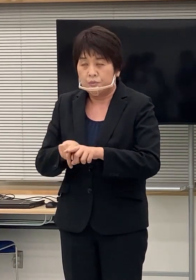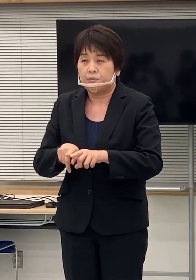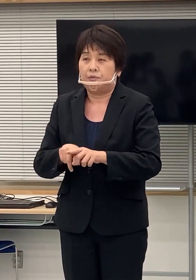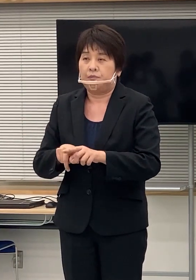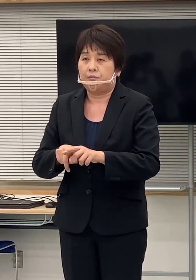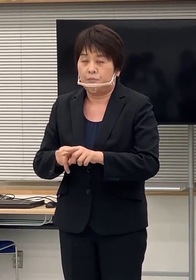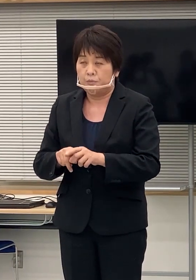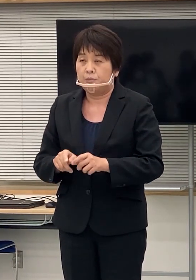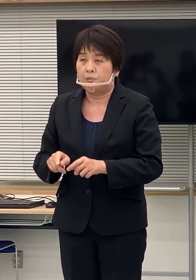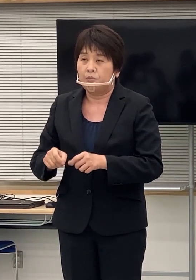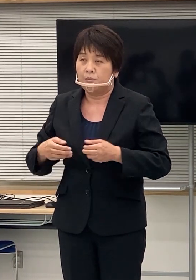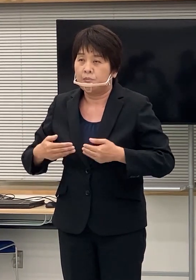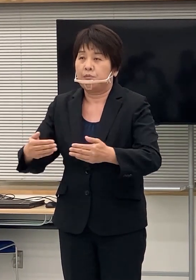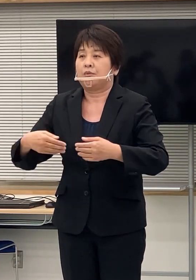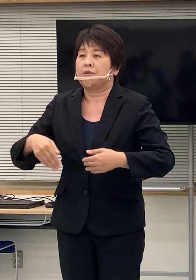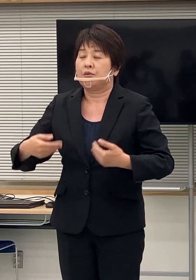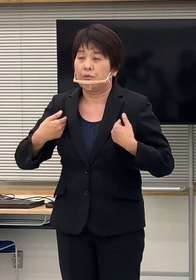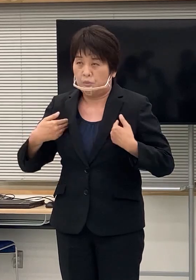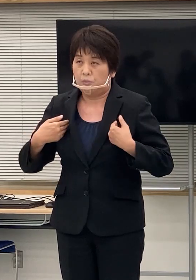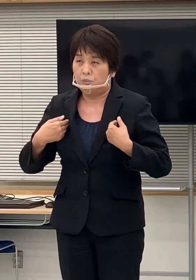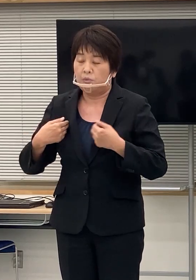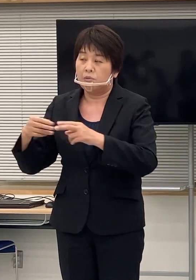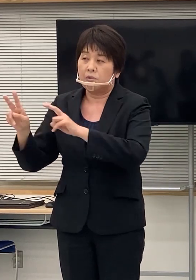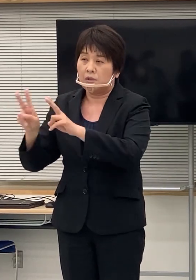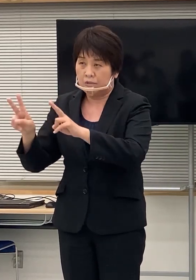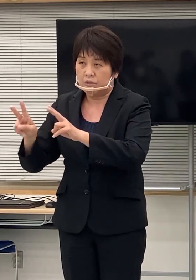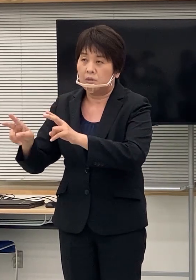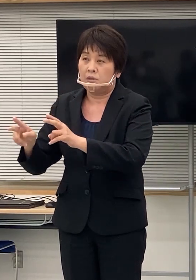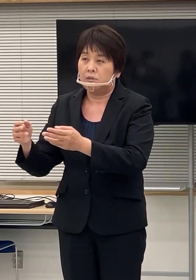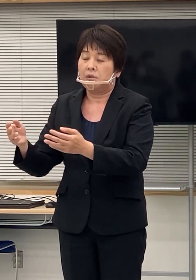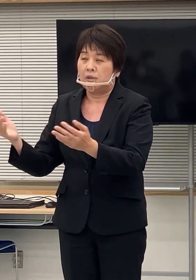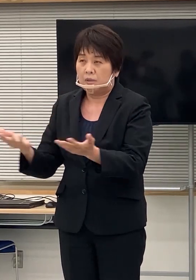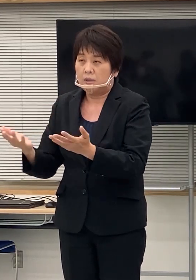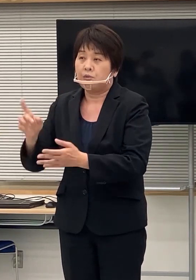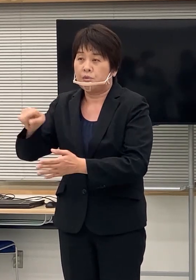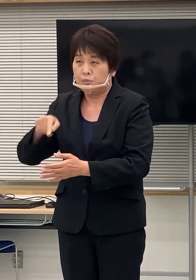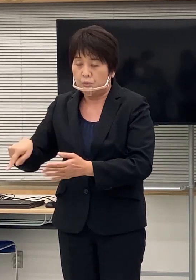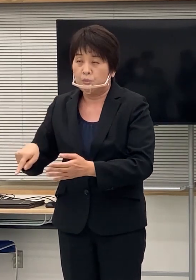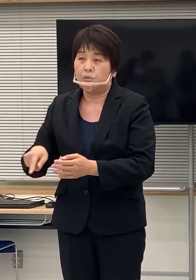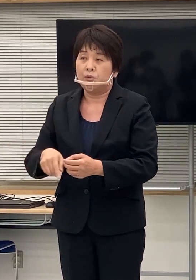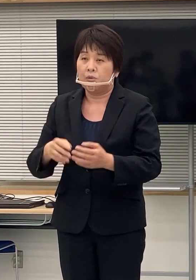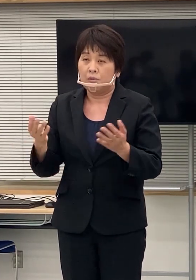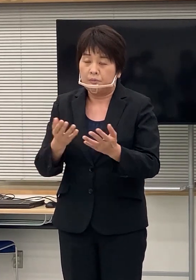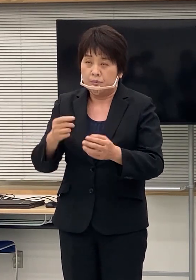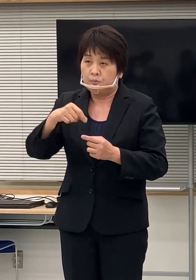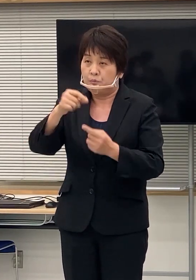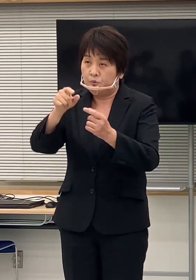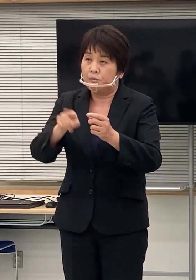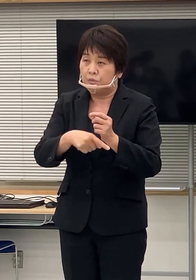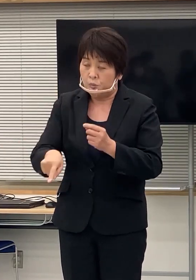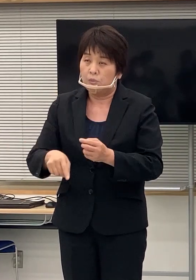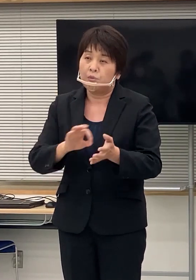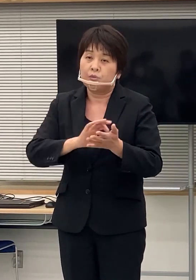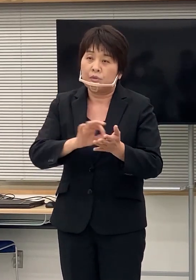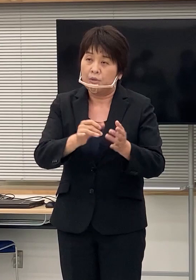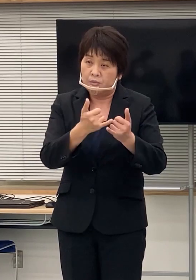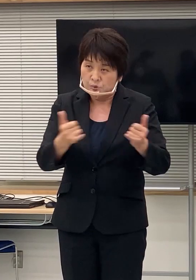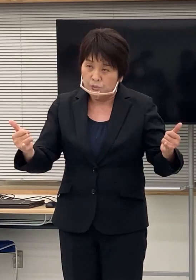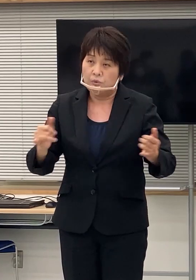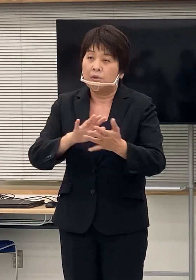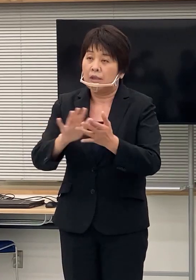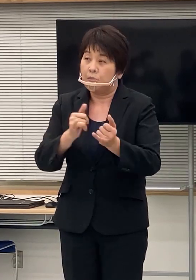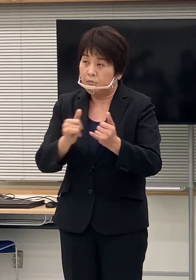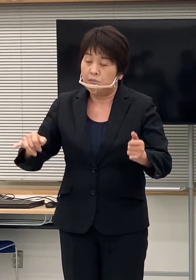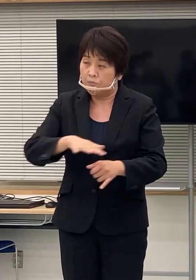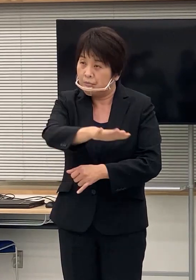るを得ず、事業を営む人、そこで働く人、それを利用される方、そして一般県民、す